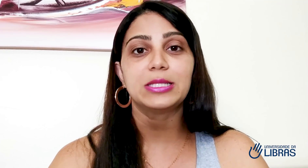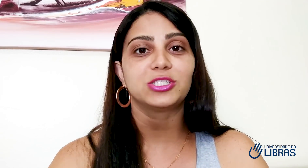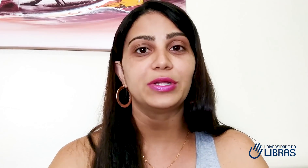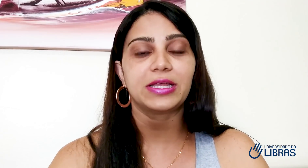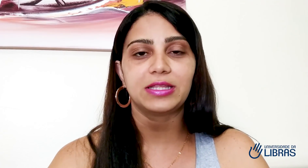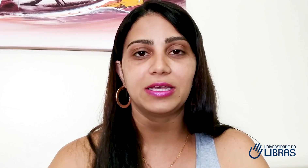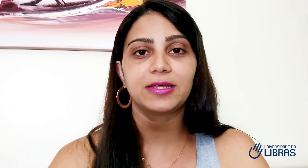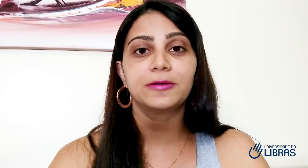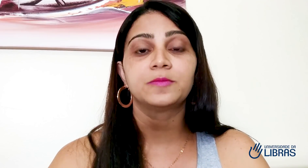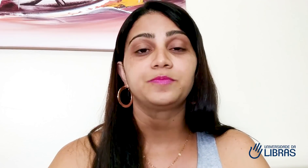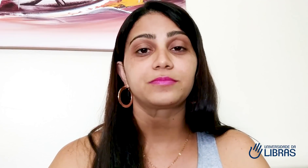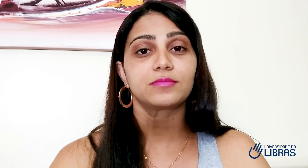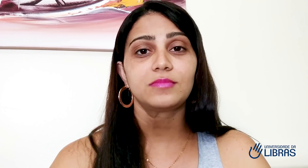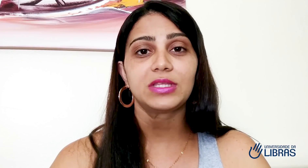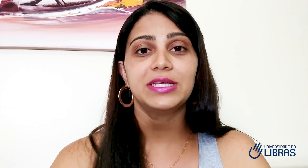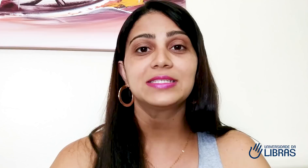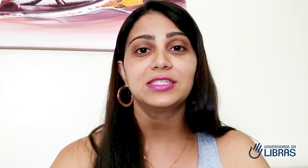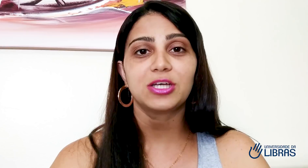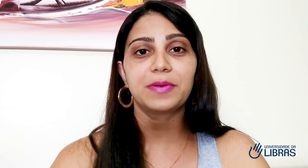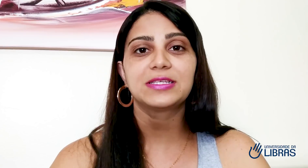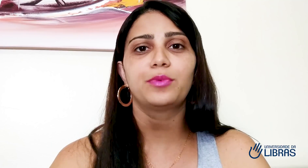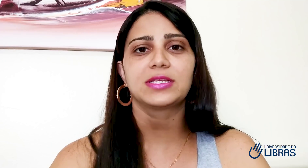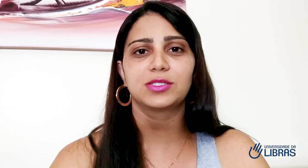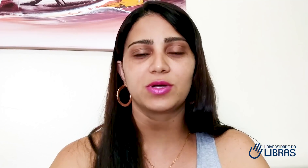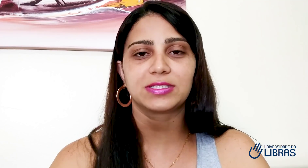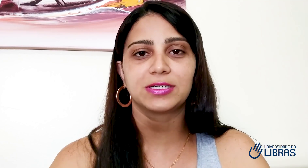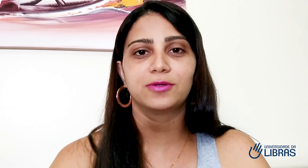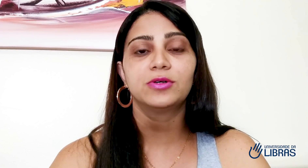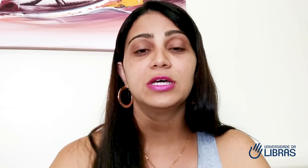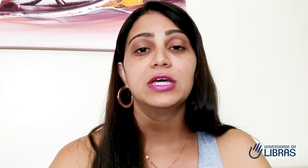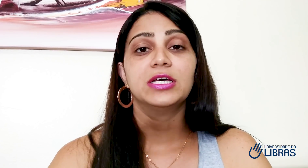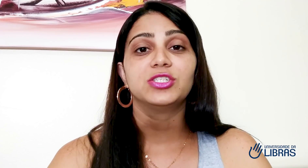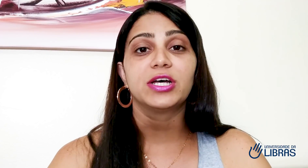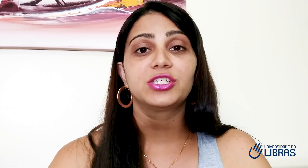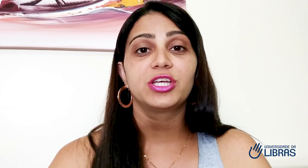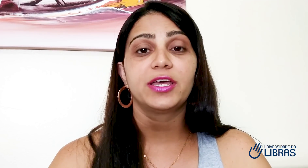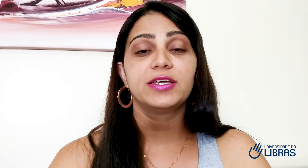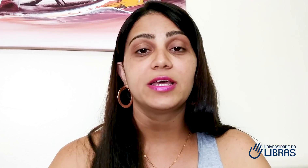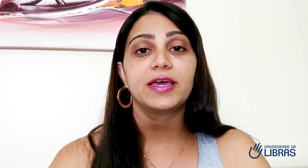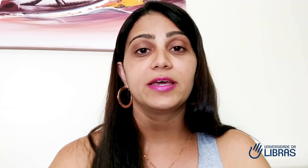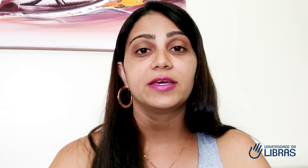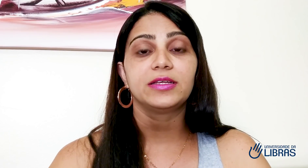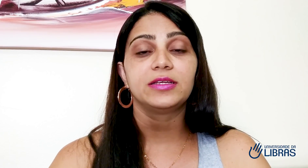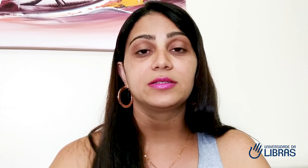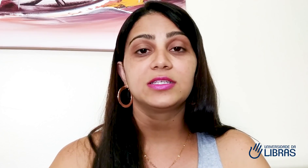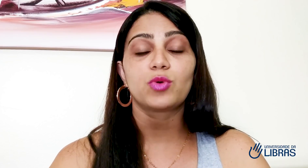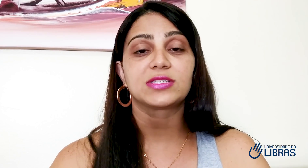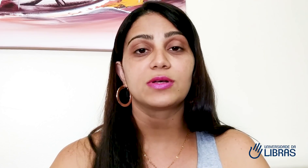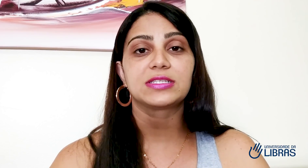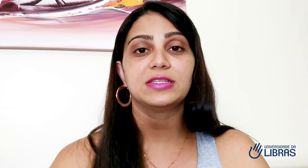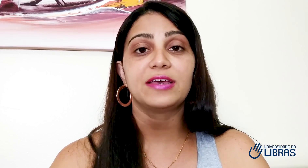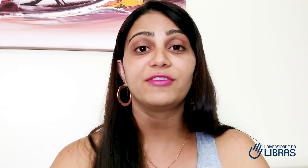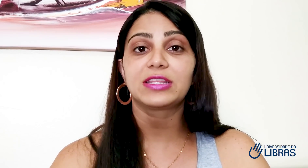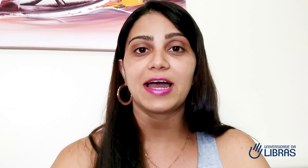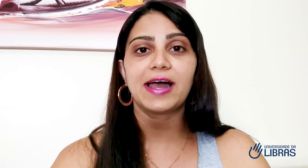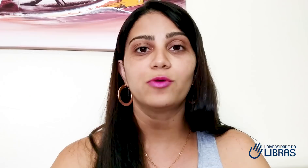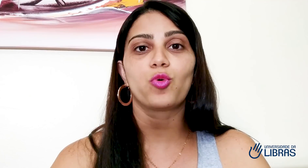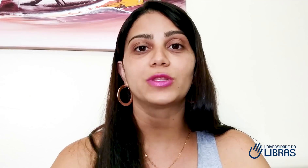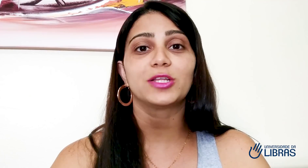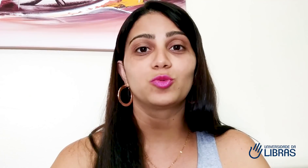não entenderem. E assim, já passei por essa situação. Já cheguei em situação assim de evitar o contato com